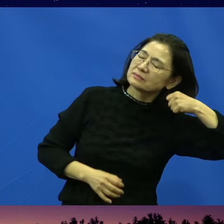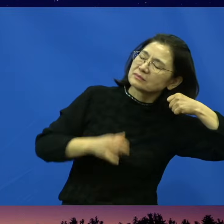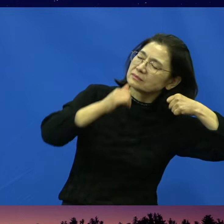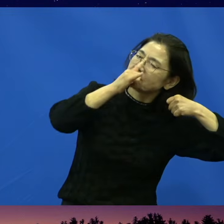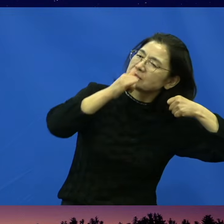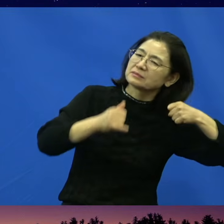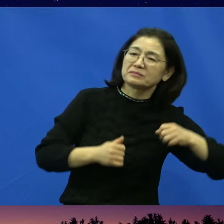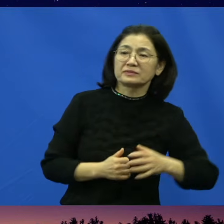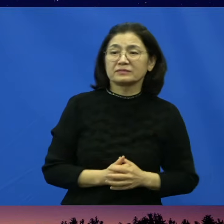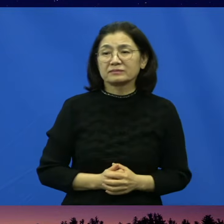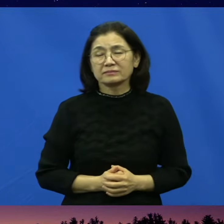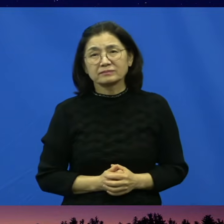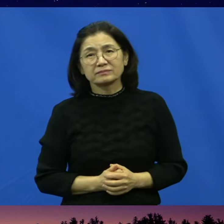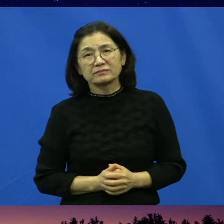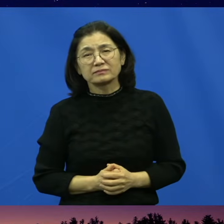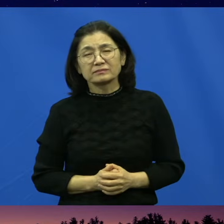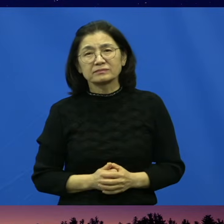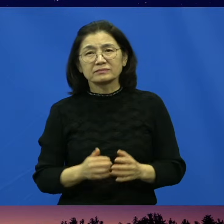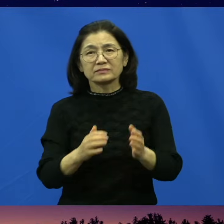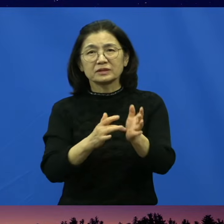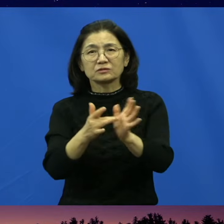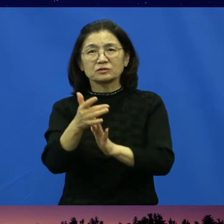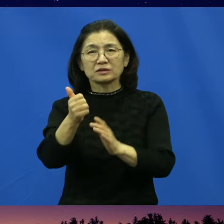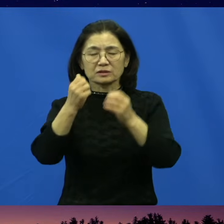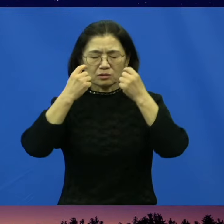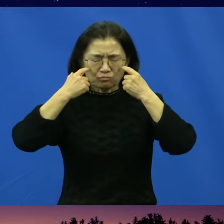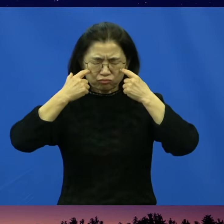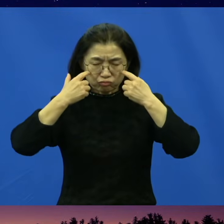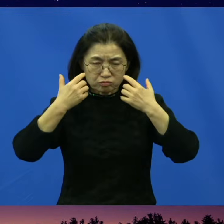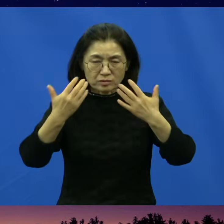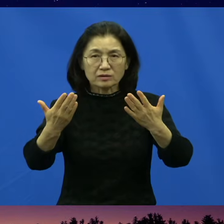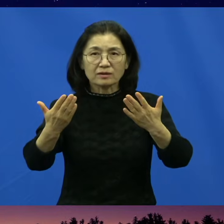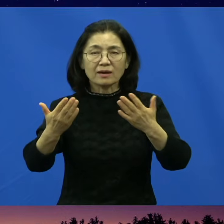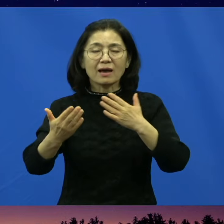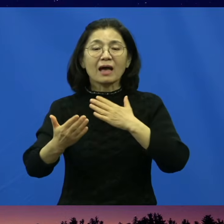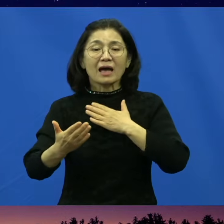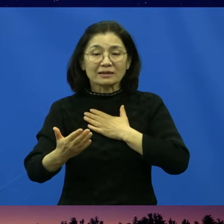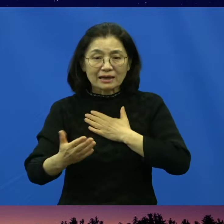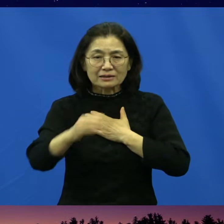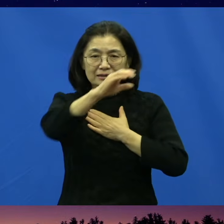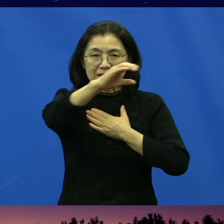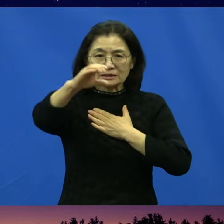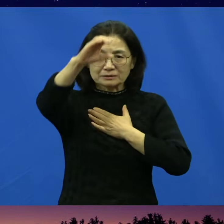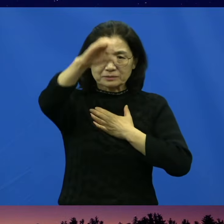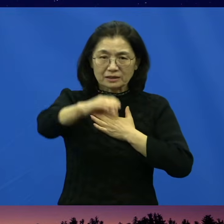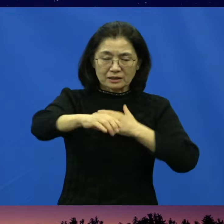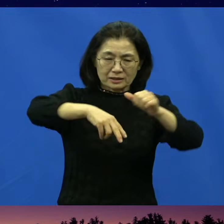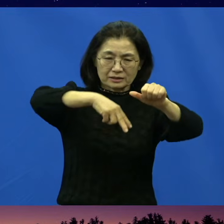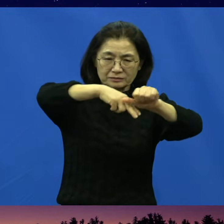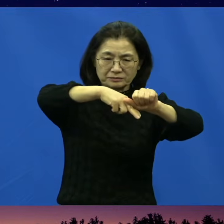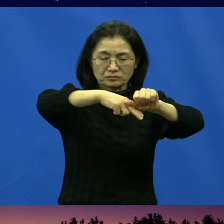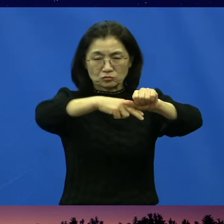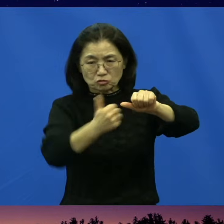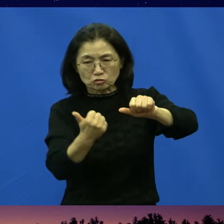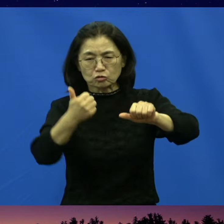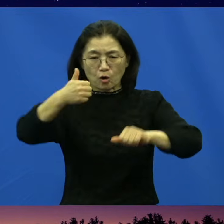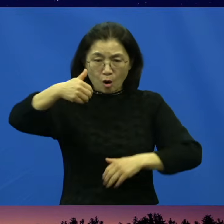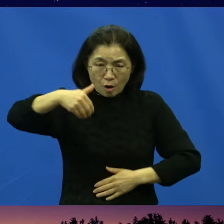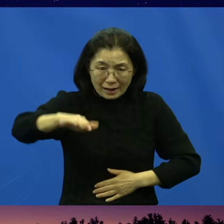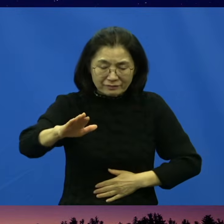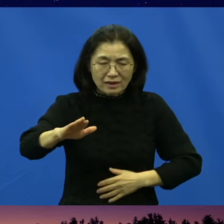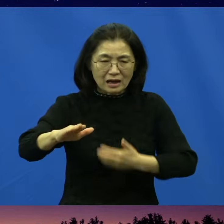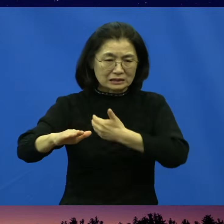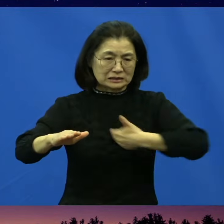것이죠. 예수님께서 분명히 나는 죽으러 간다라고 말씀하셨는데 제자들의